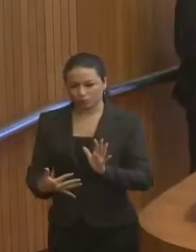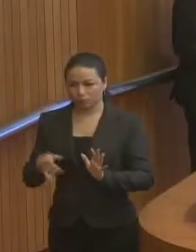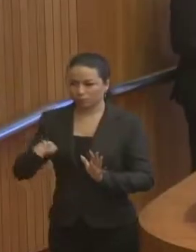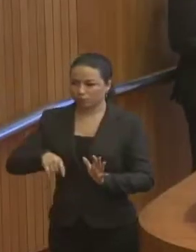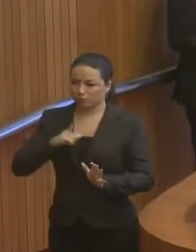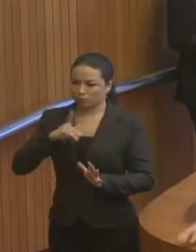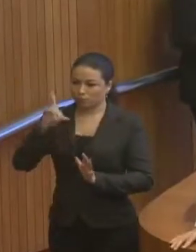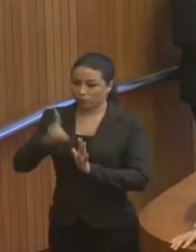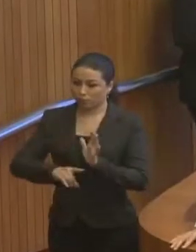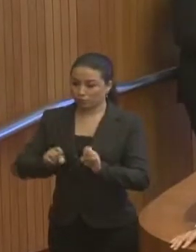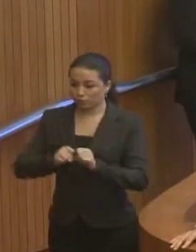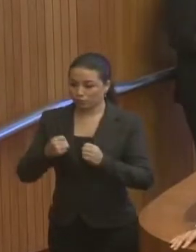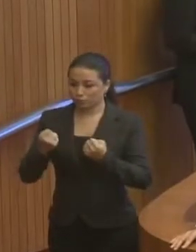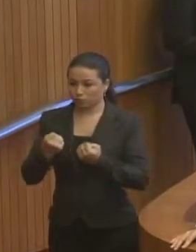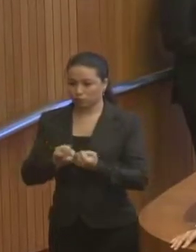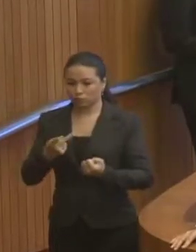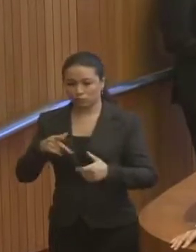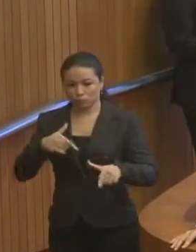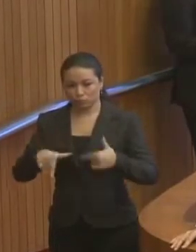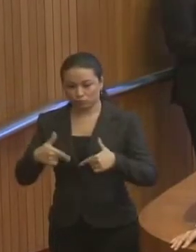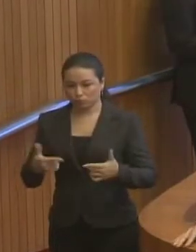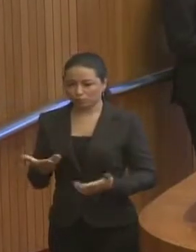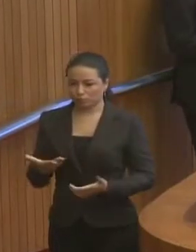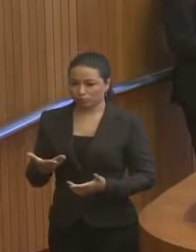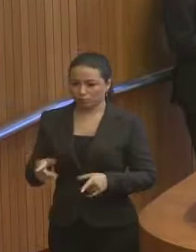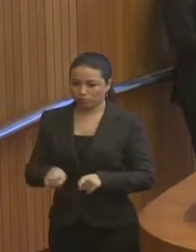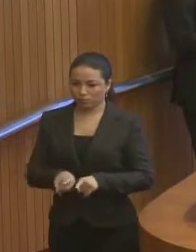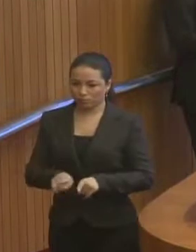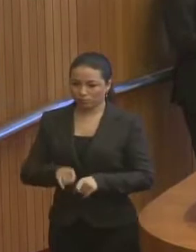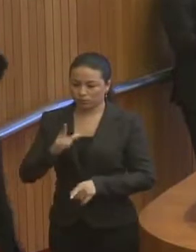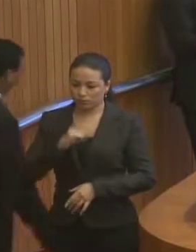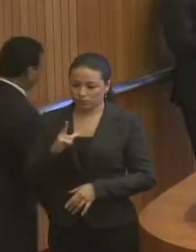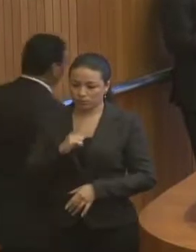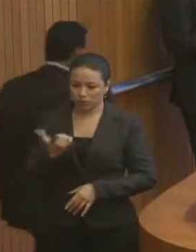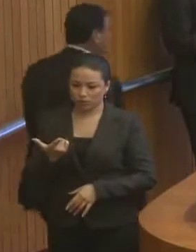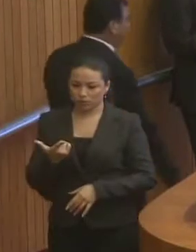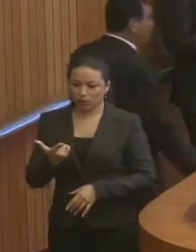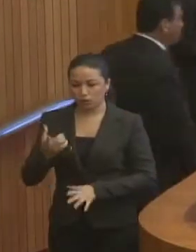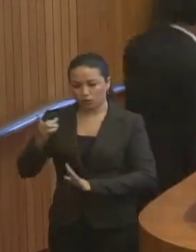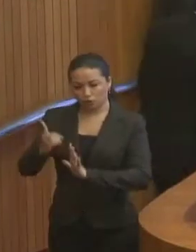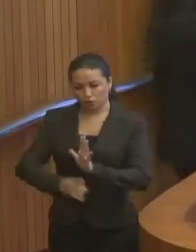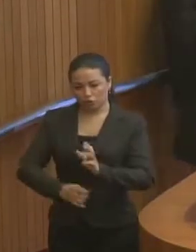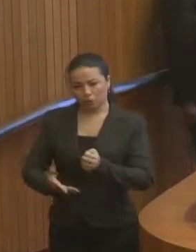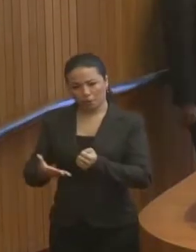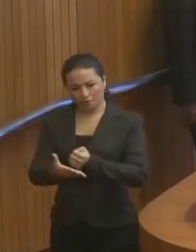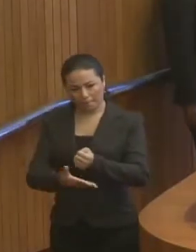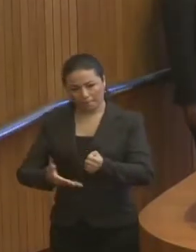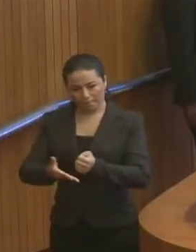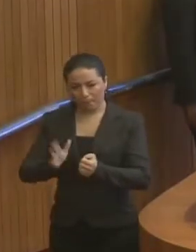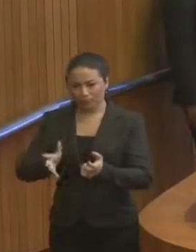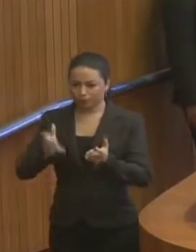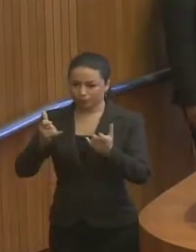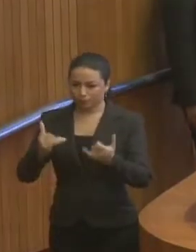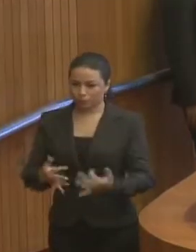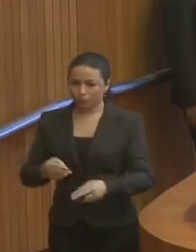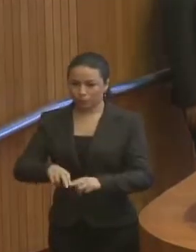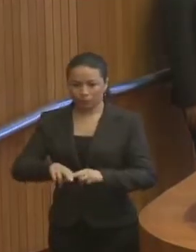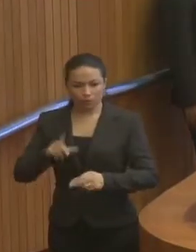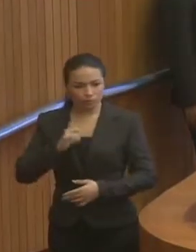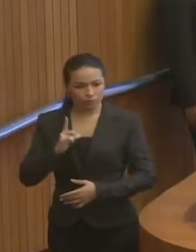direito social dos trabalhadores, e é tratado como direito fundamental por